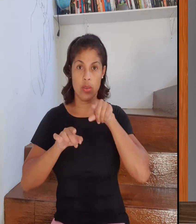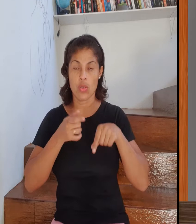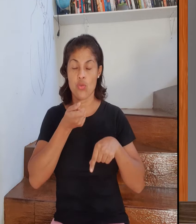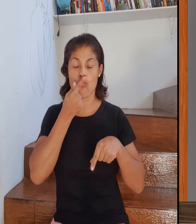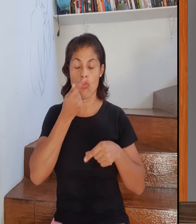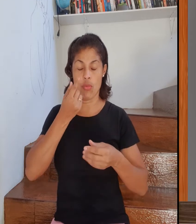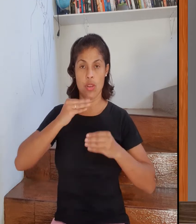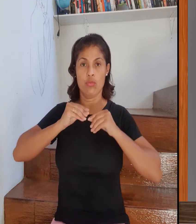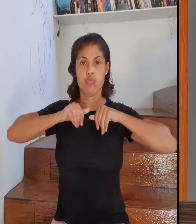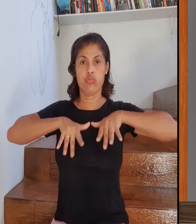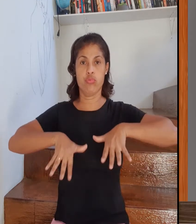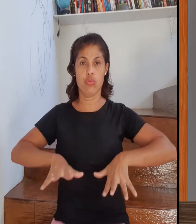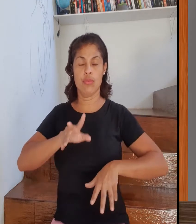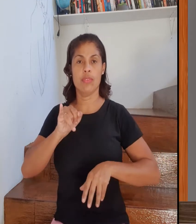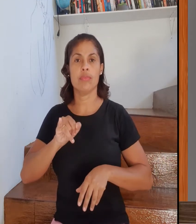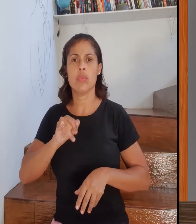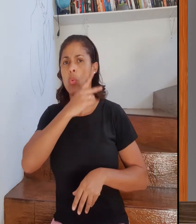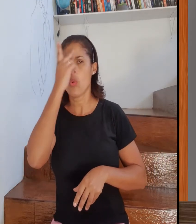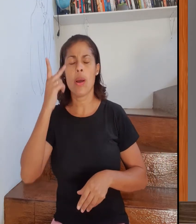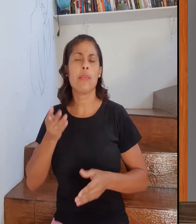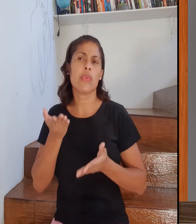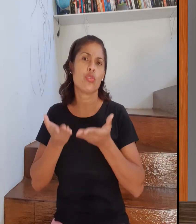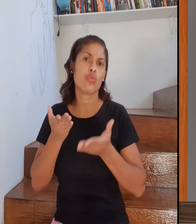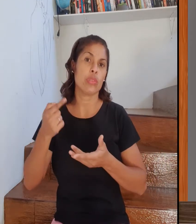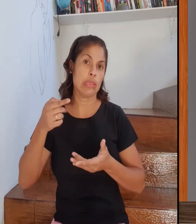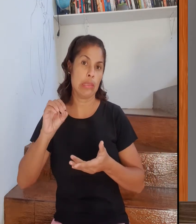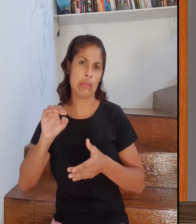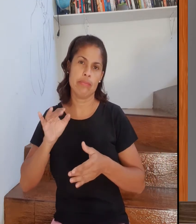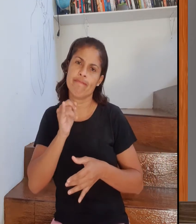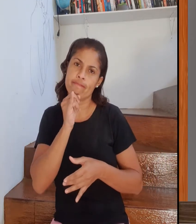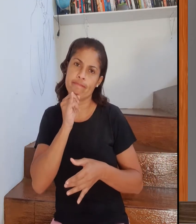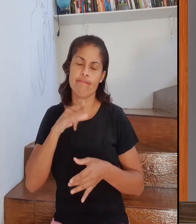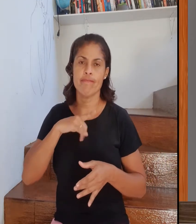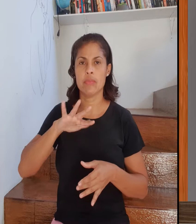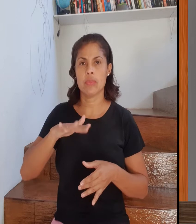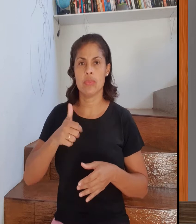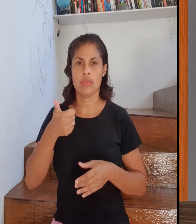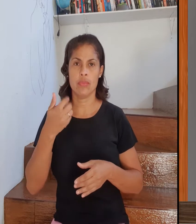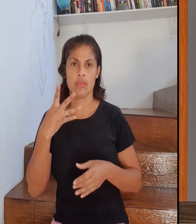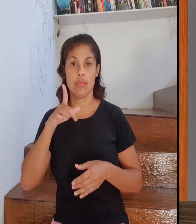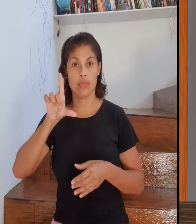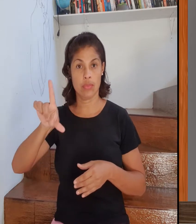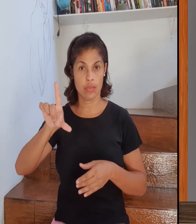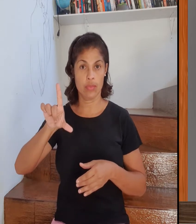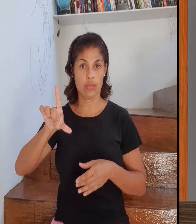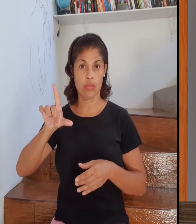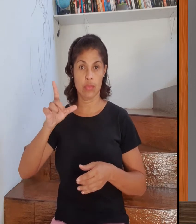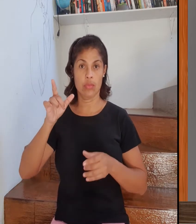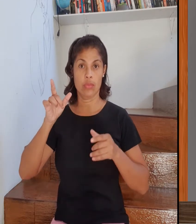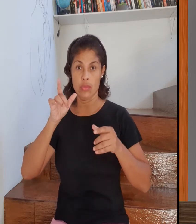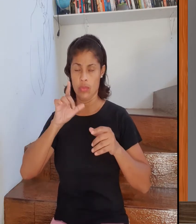se distribuir. Em uma pessoa de 70 quilos, nós temos por volta de 14 litros de